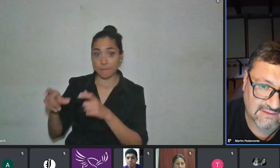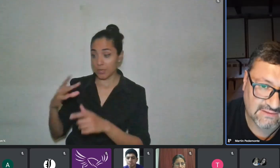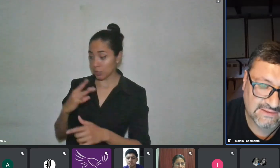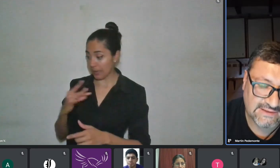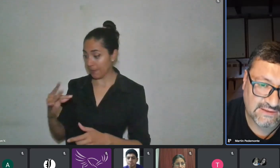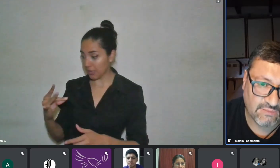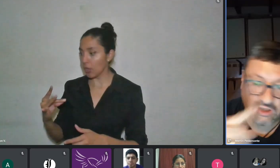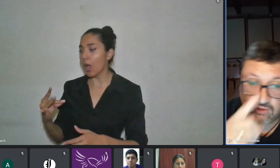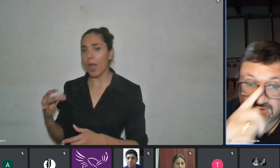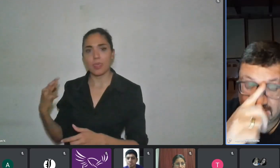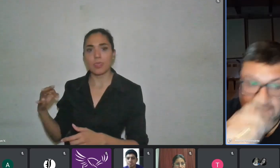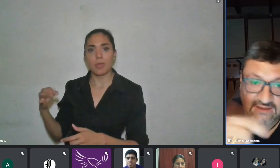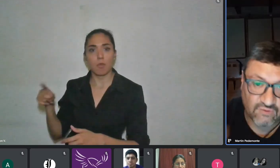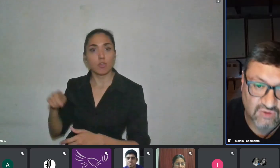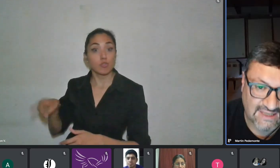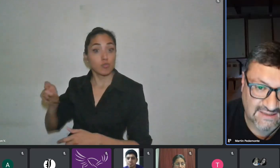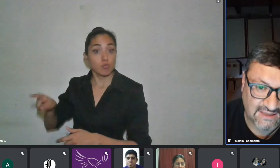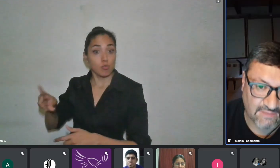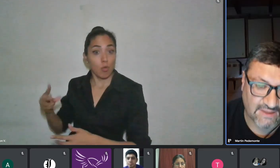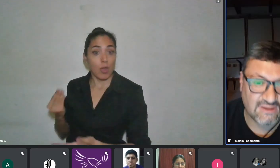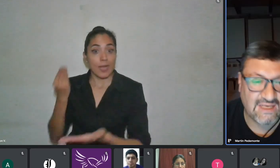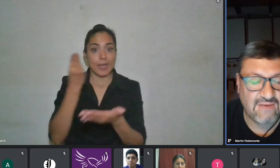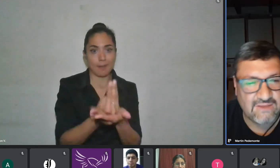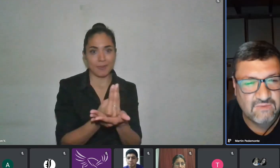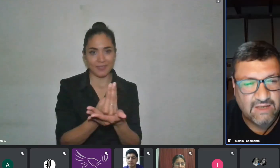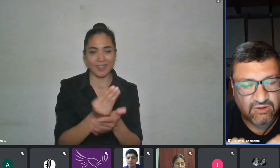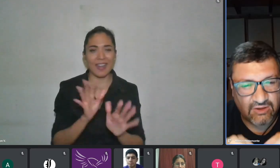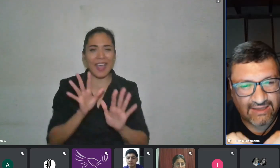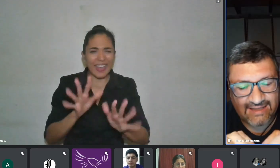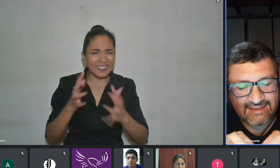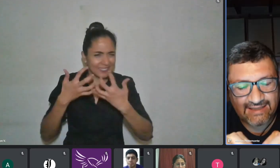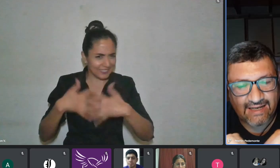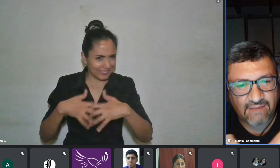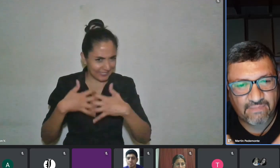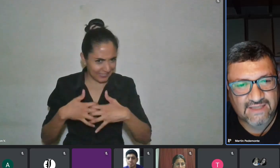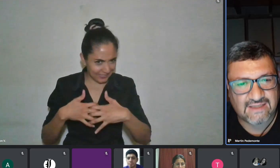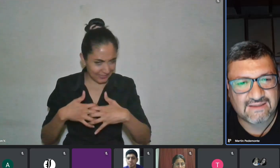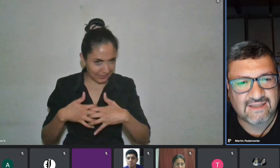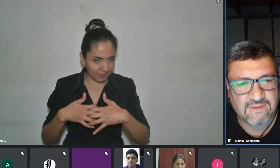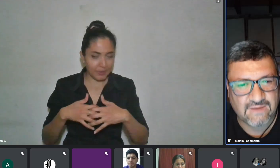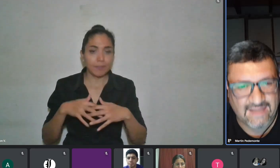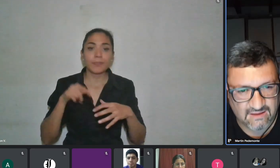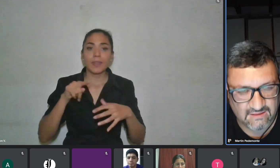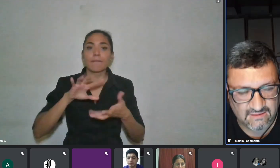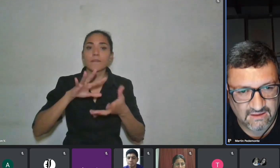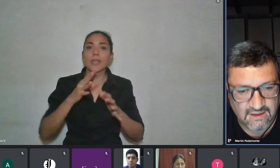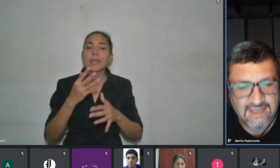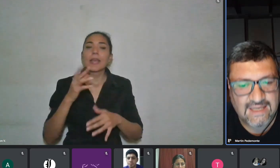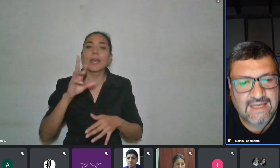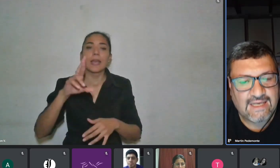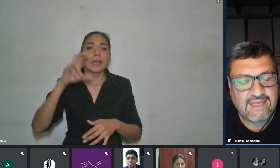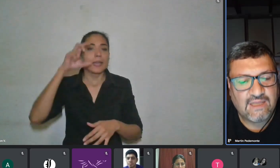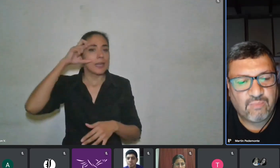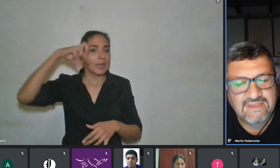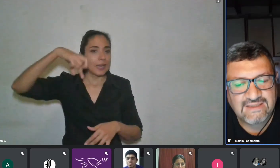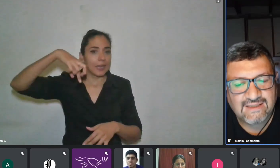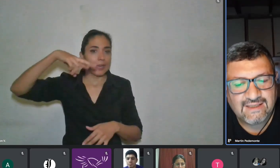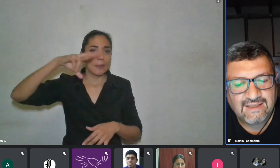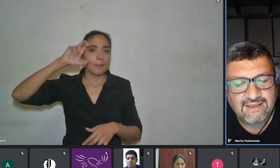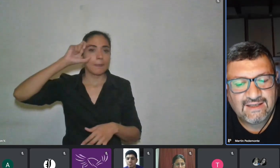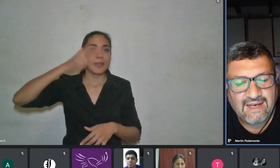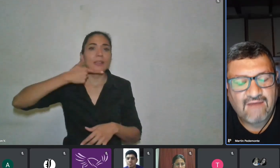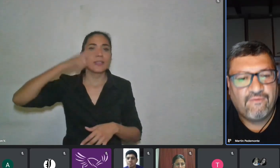campaña. Porque justamente así funciona el sistema. Entonces ahí viene una cuestión que es el de la representatividad. Y